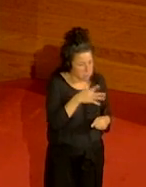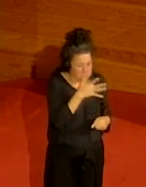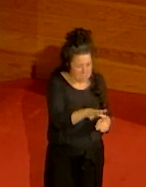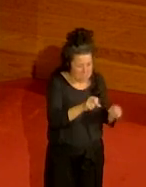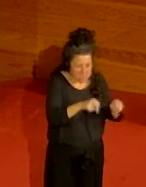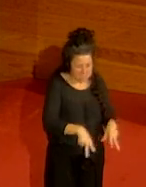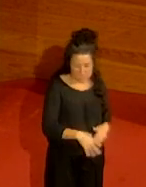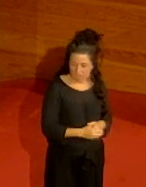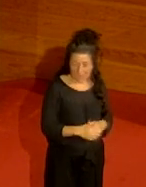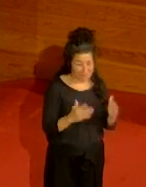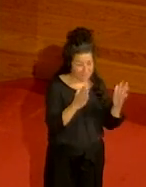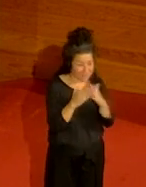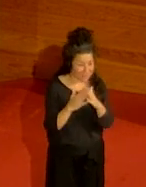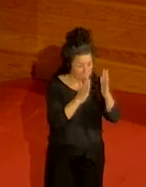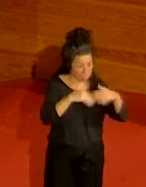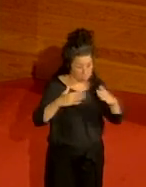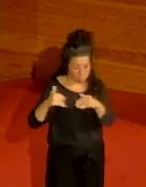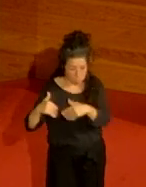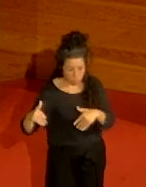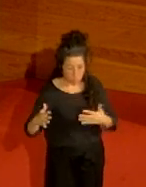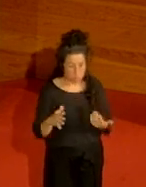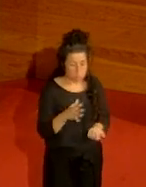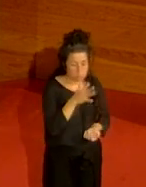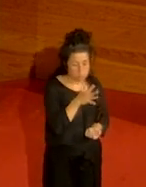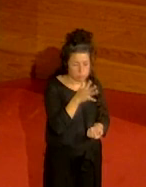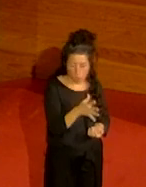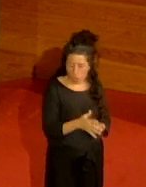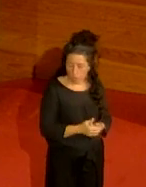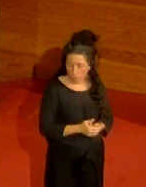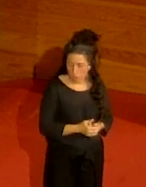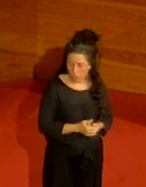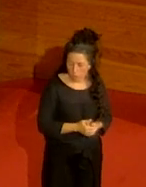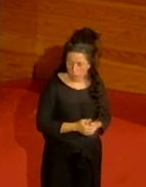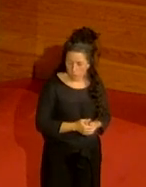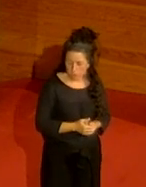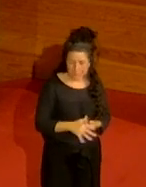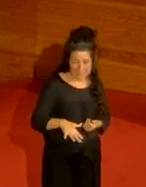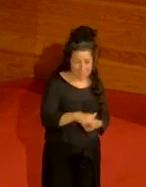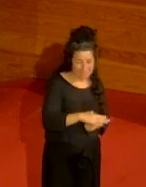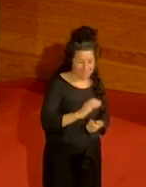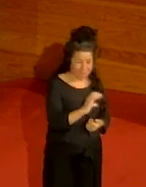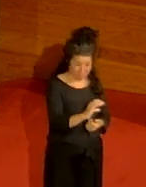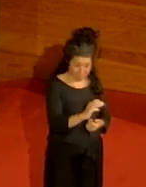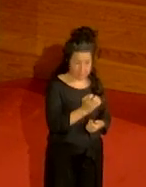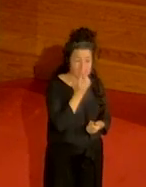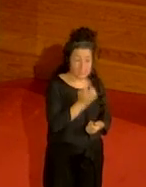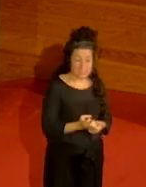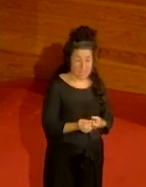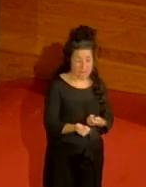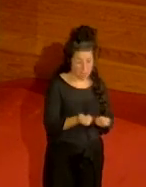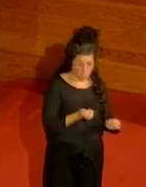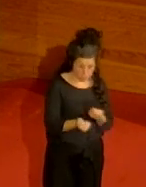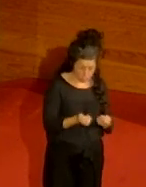demoliciones de casas porque en la en el área c que controla a Israel necesitan permisos para construir